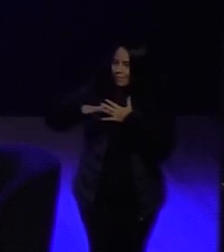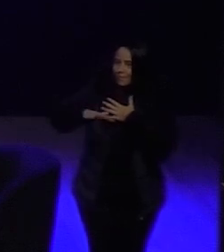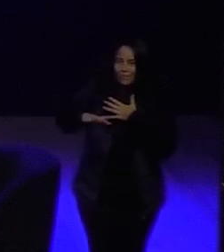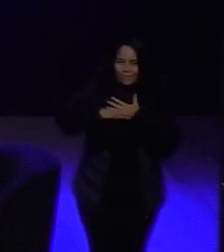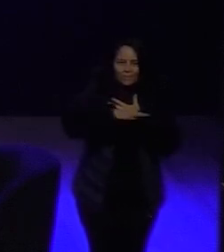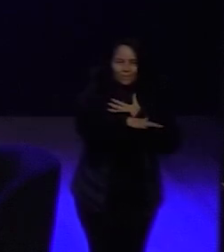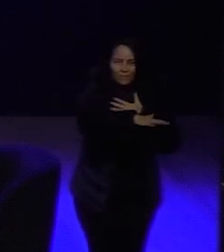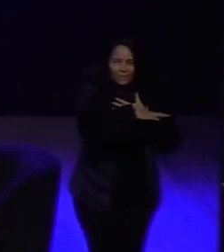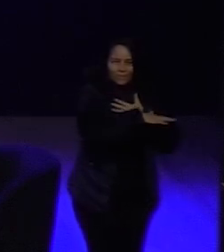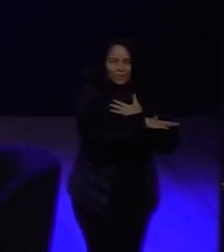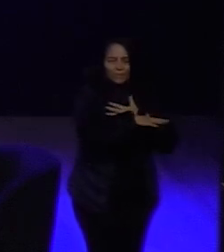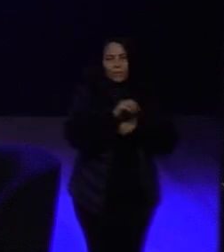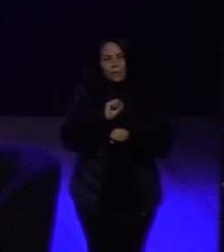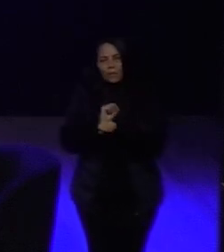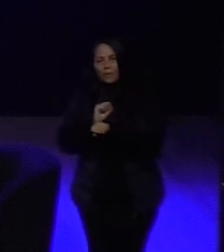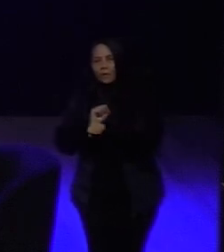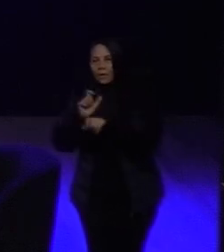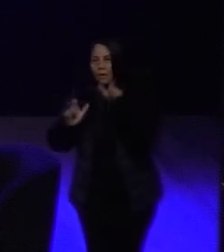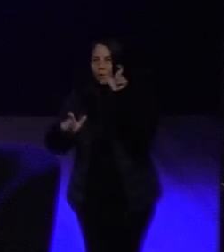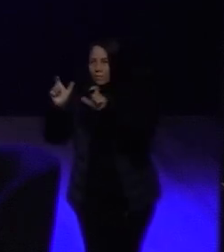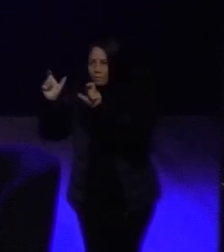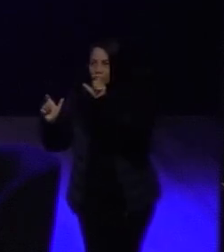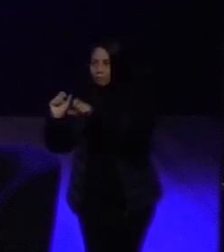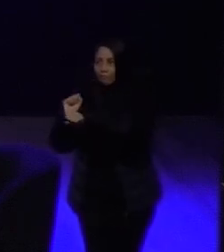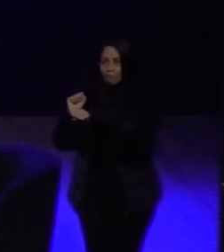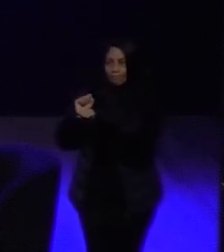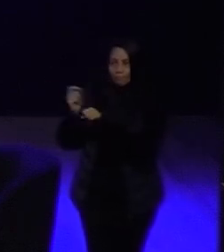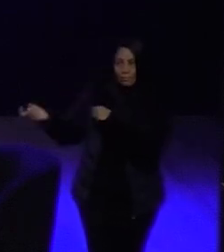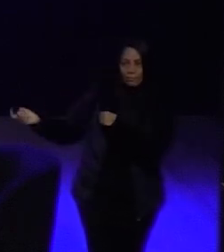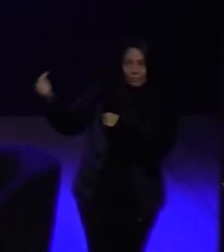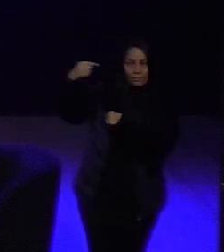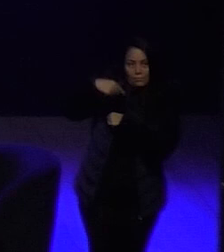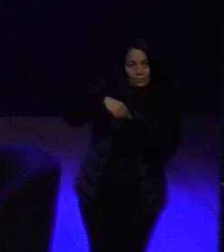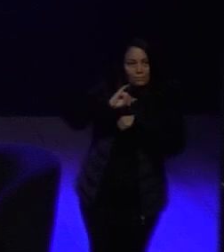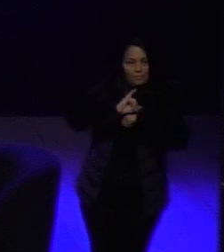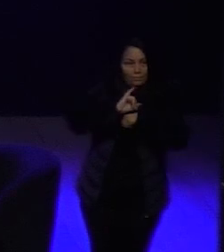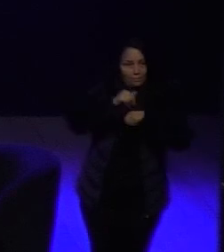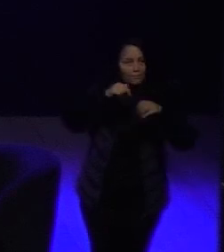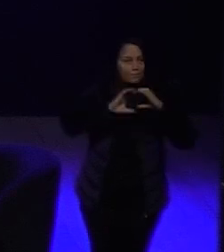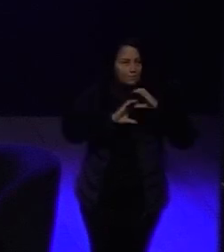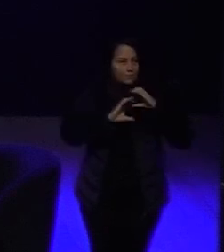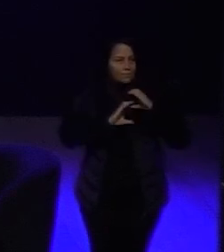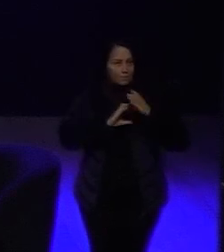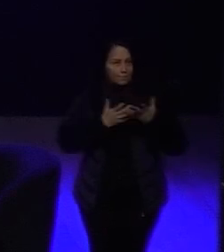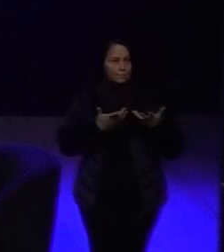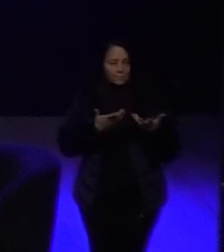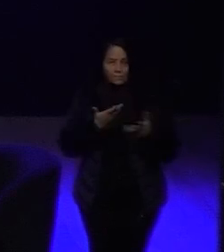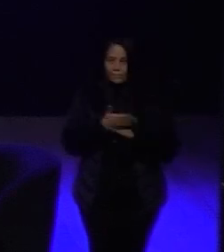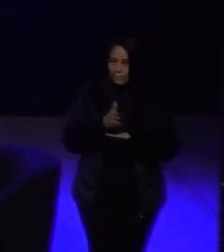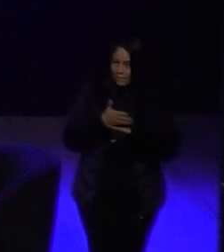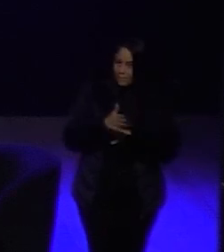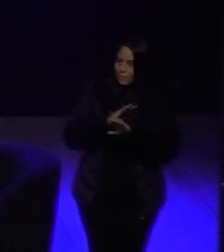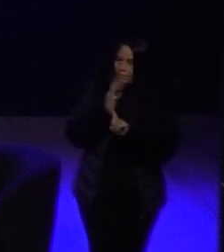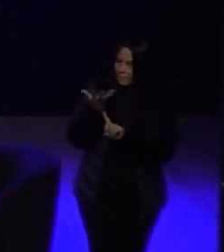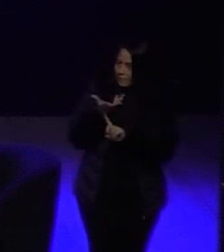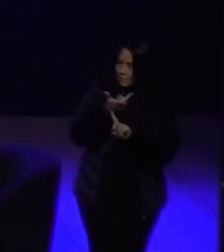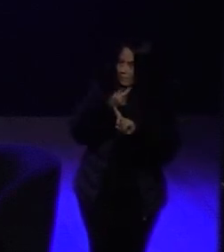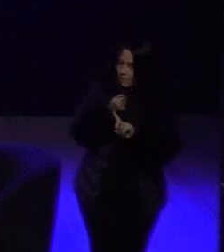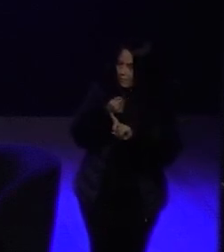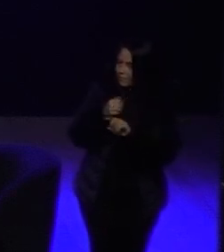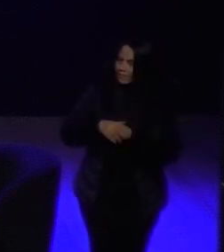pessoas, às vezes, que estão nos bairros, sempre tenham que vir, né, para o centro para ter atividades artísticas.